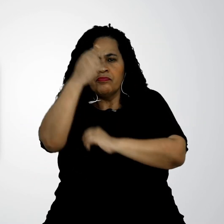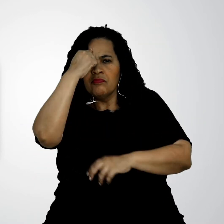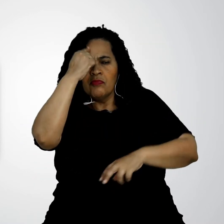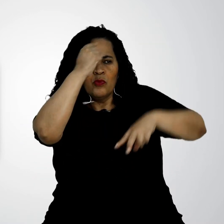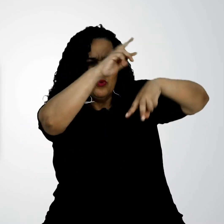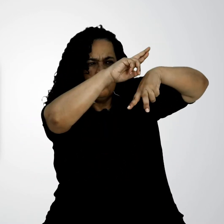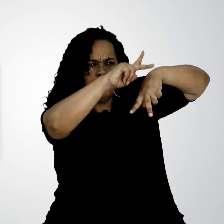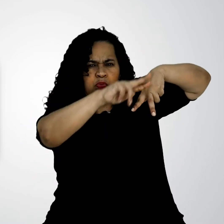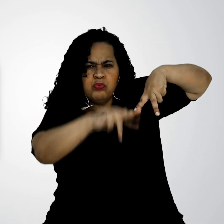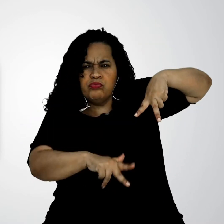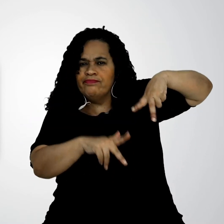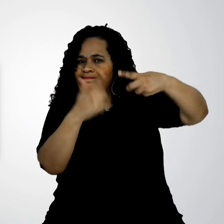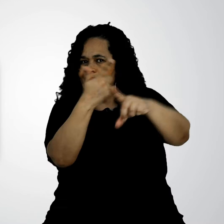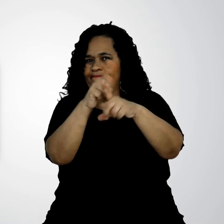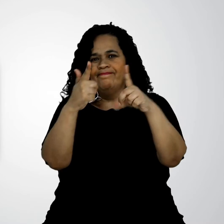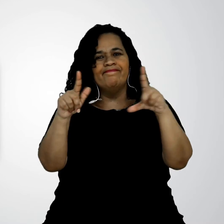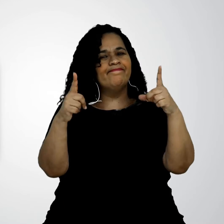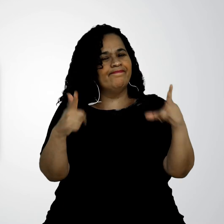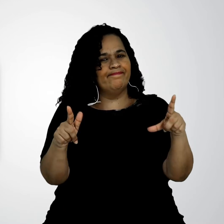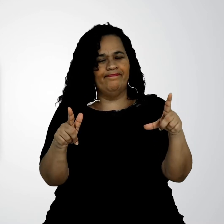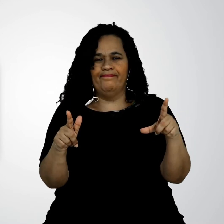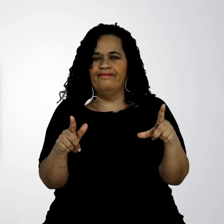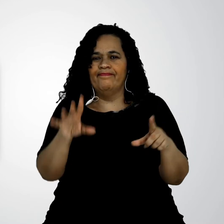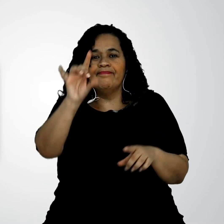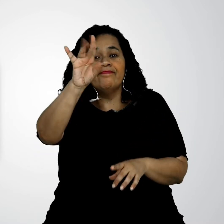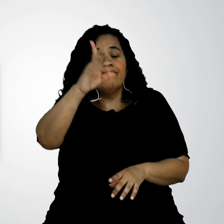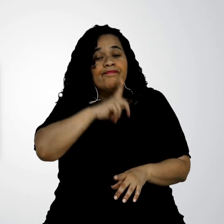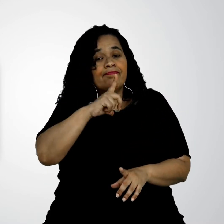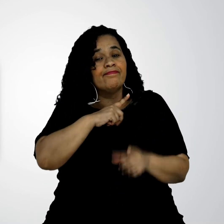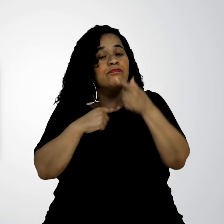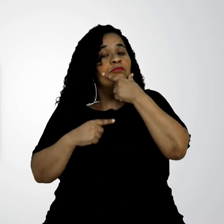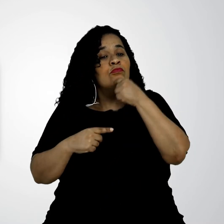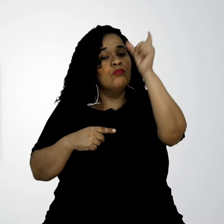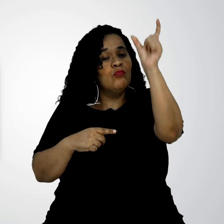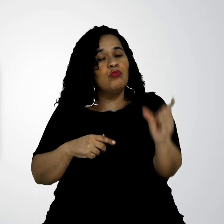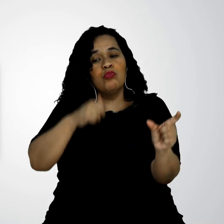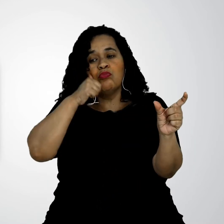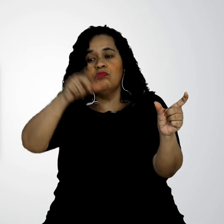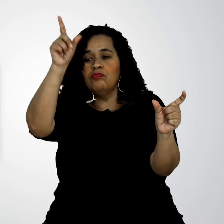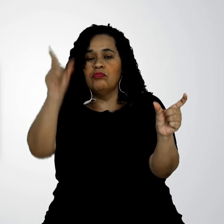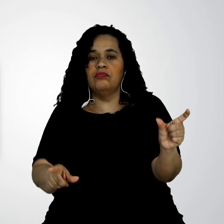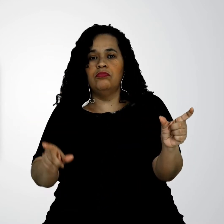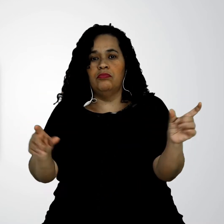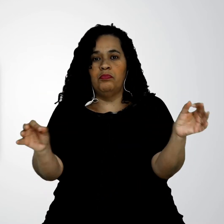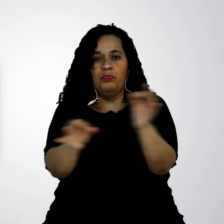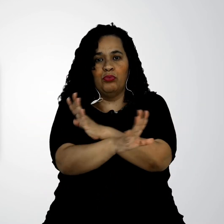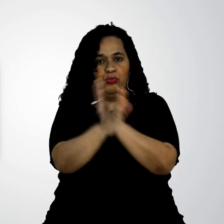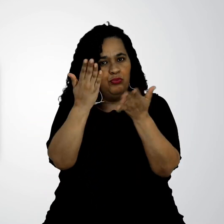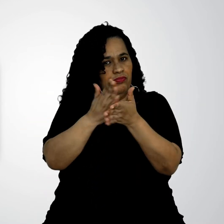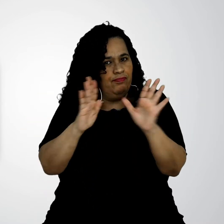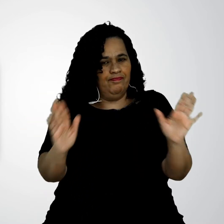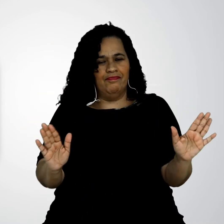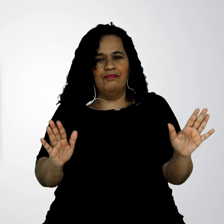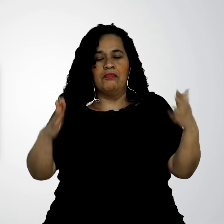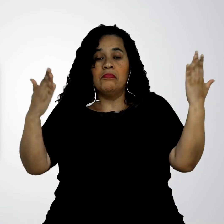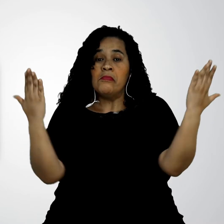Deus criou o gênero diferente, gênero homem, sim, gênero mulher, mas agora a gente fala